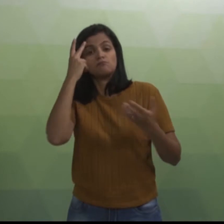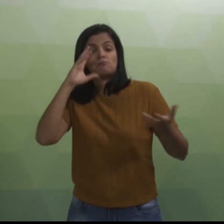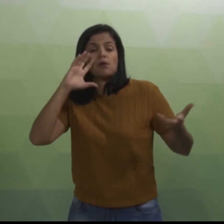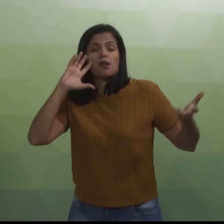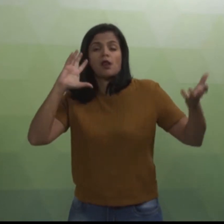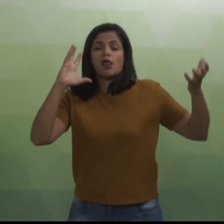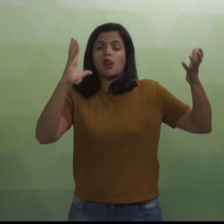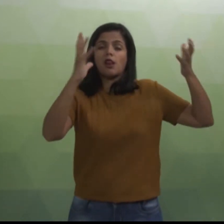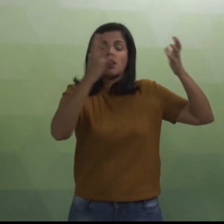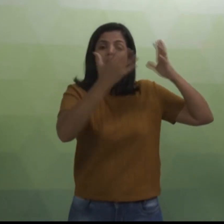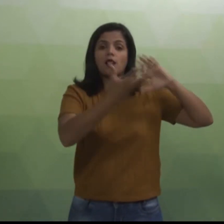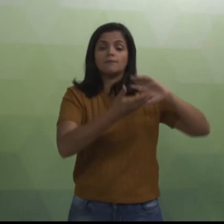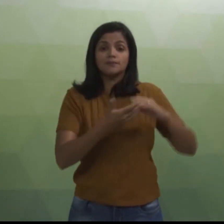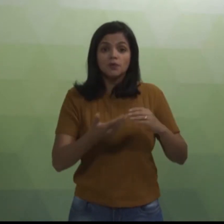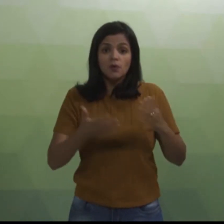a casa será reformada,